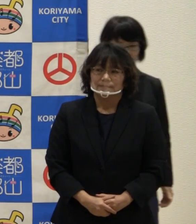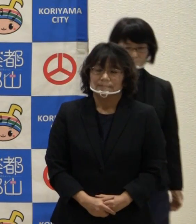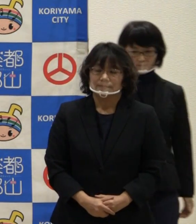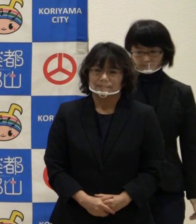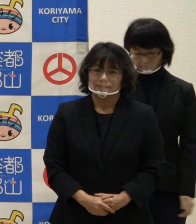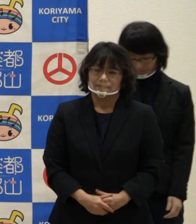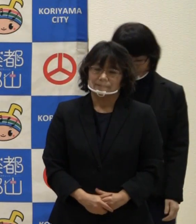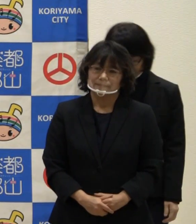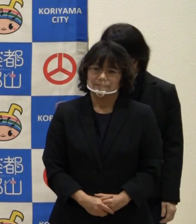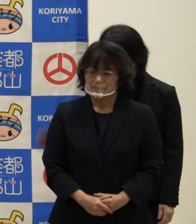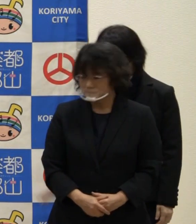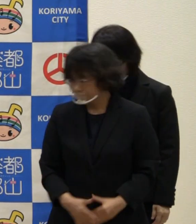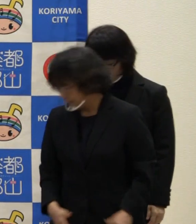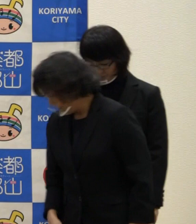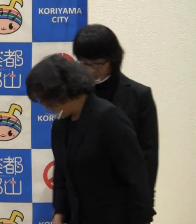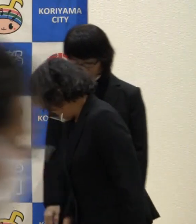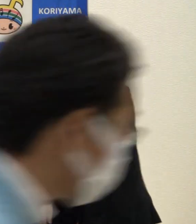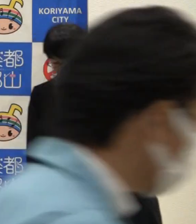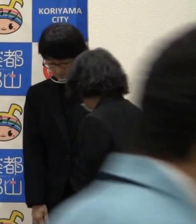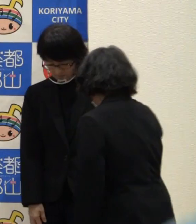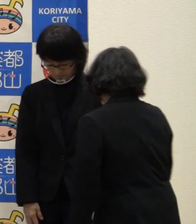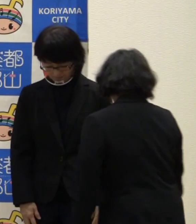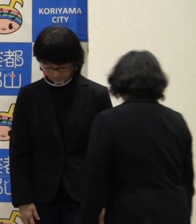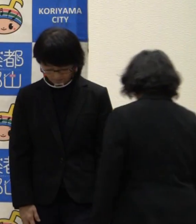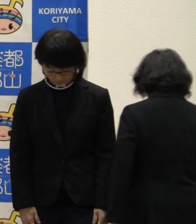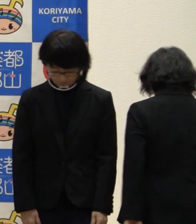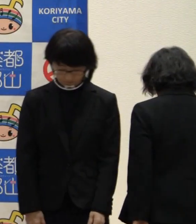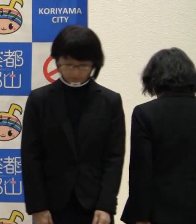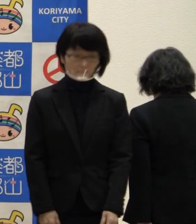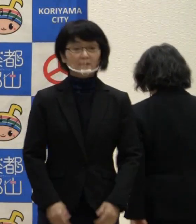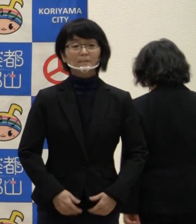それでは交付内についてご入信者様ございますでしょうか？